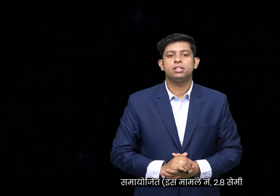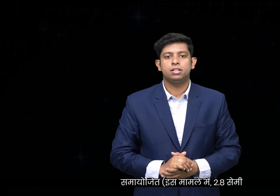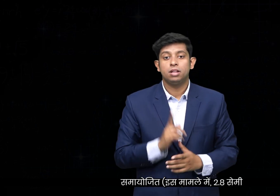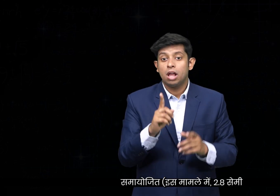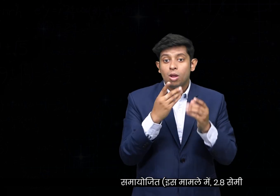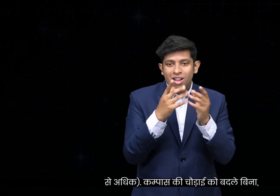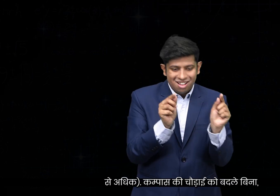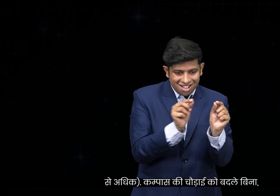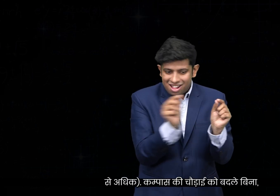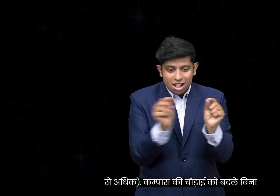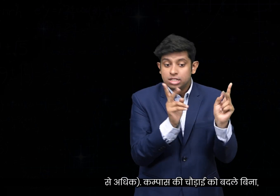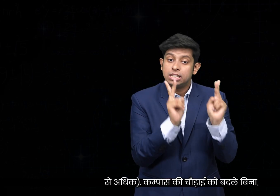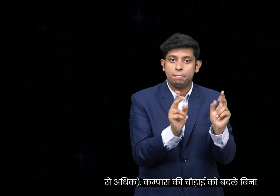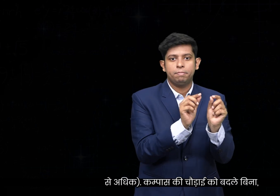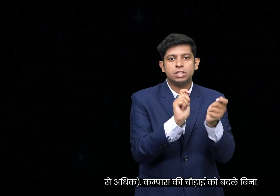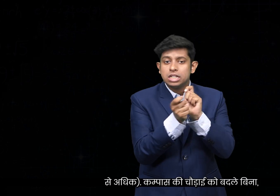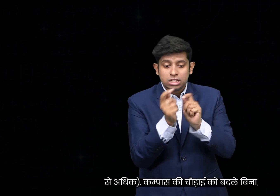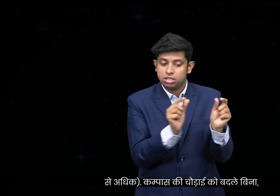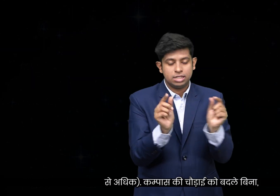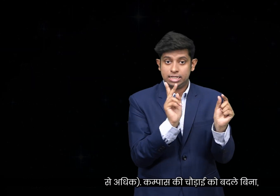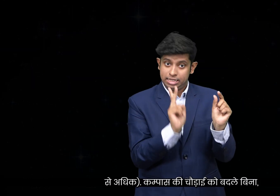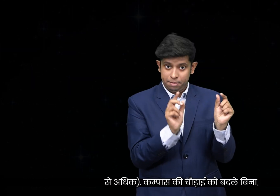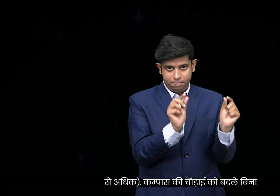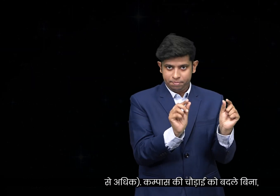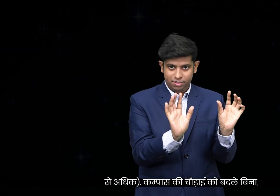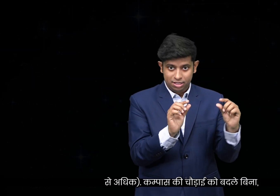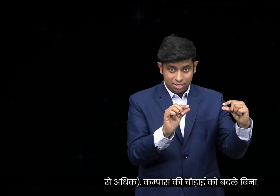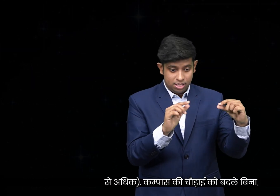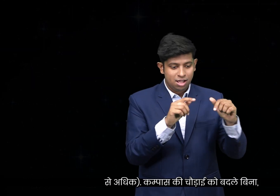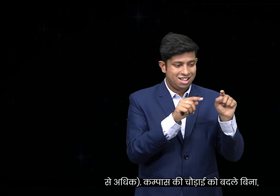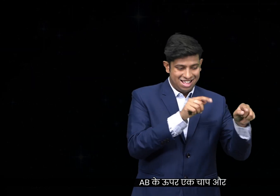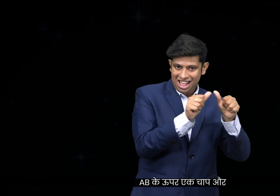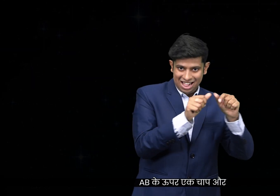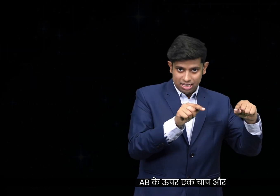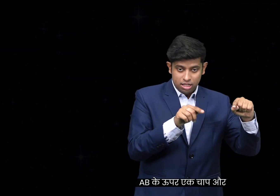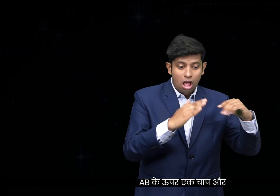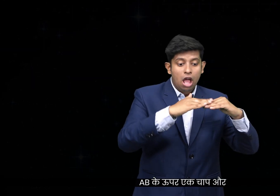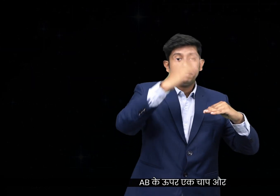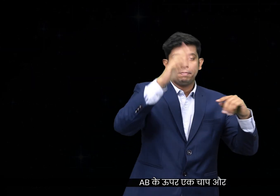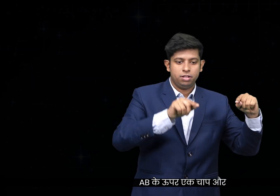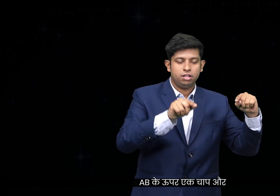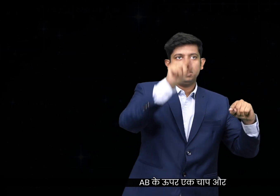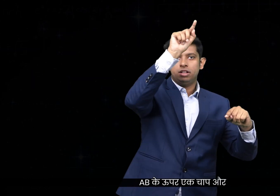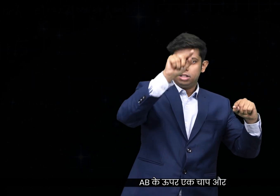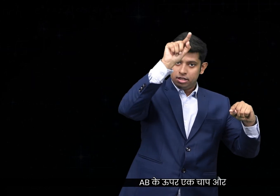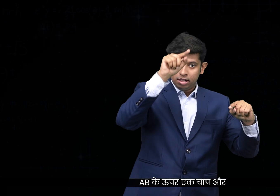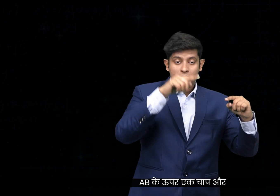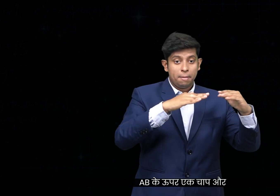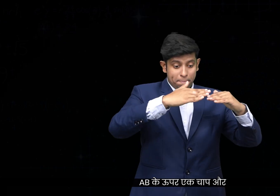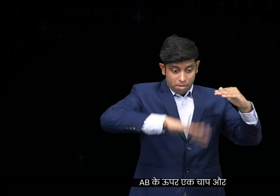2.8 सेमी से अधिक कंपास की चौड़ाई को बदले बिना AB के ऊपर एक